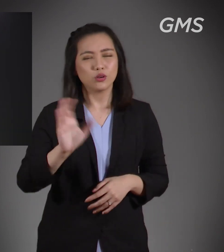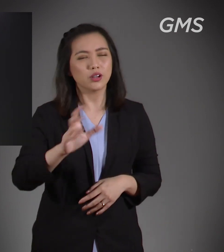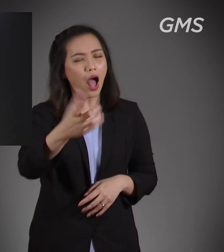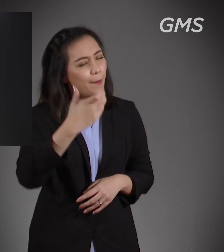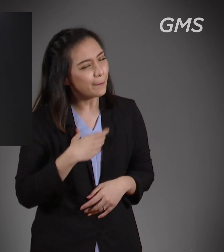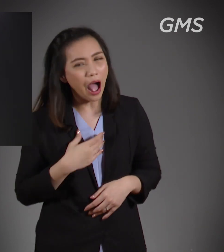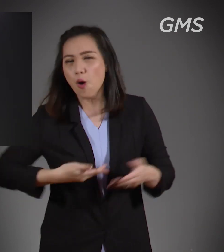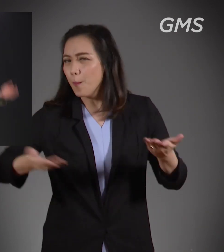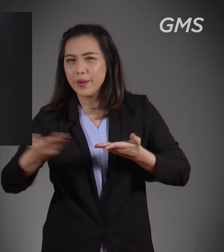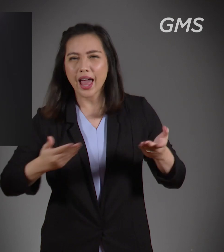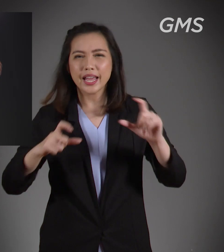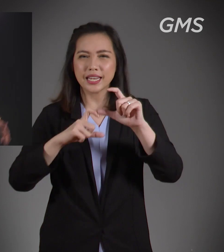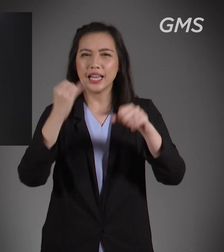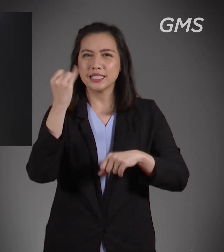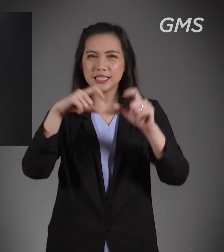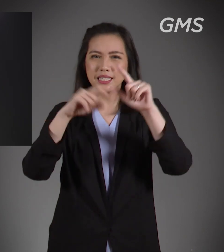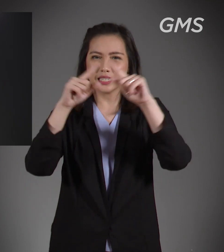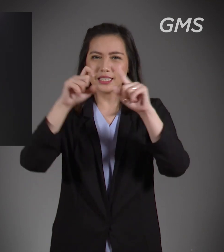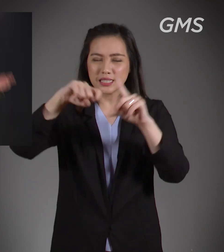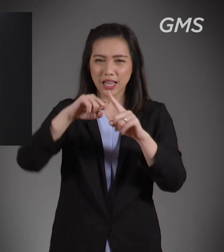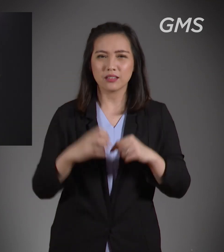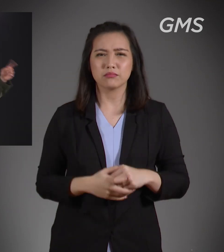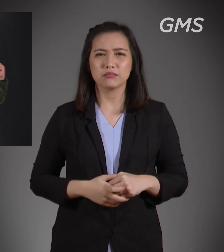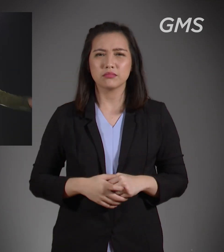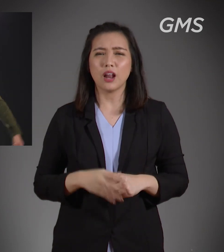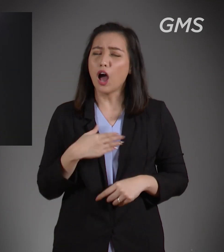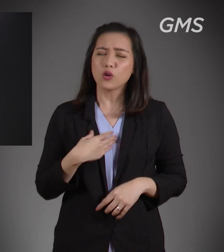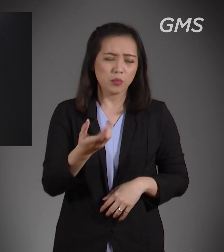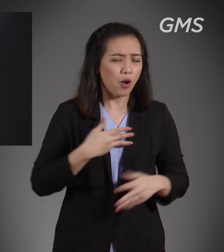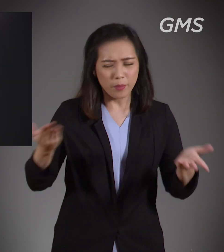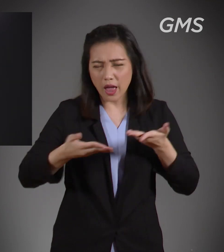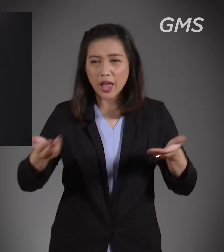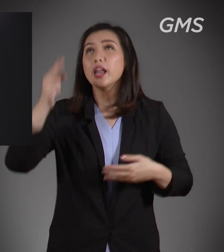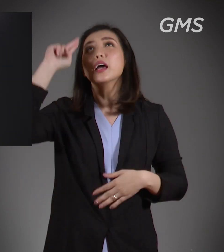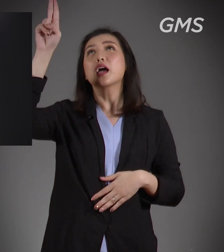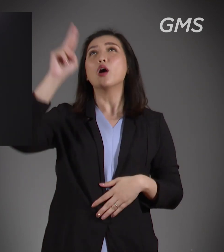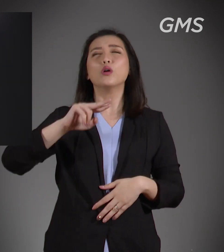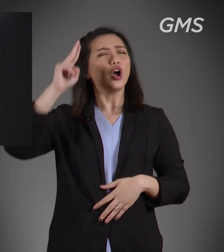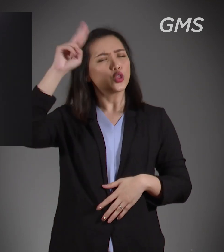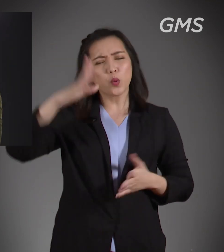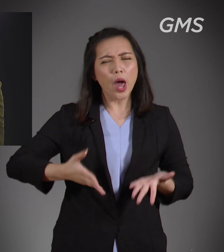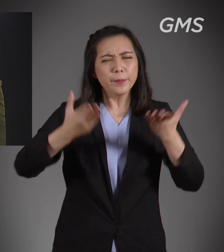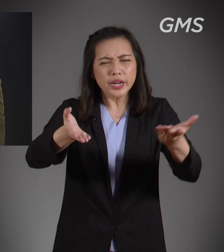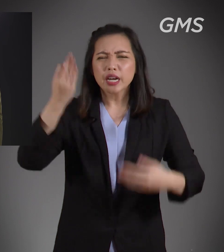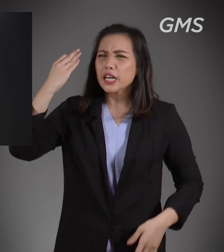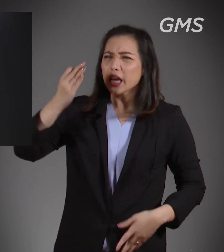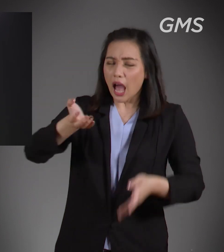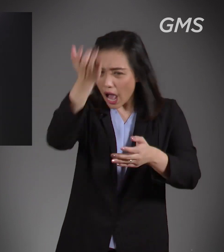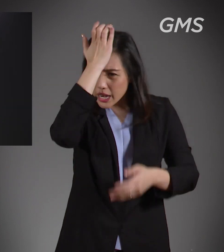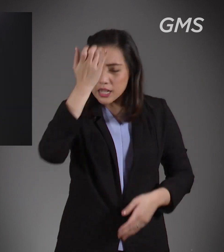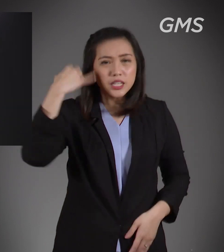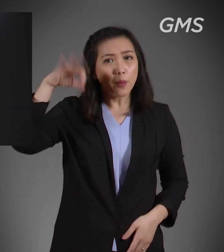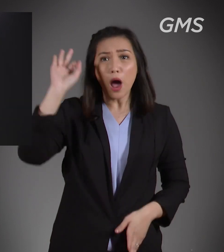perlu, copot aku dari raja, kasih raja yang baru. Asal bangsa Israel yang kugembalakan. Tidak jatuh ke tangan musuh.